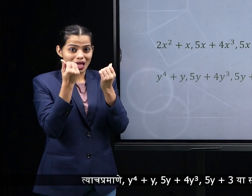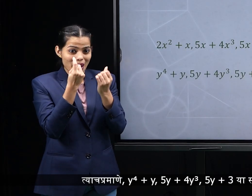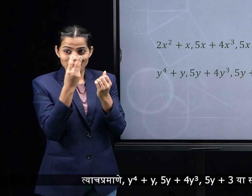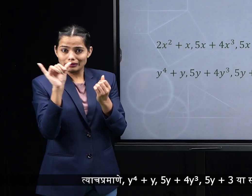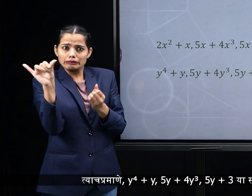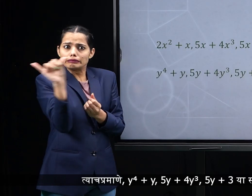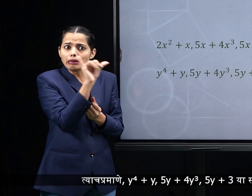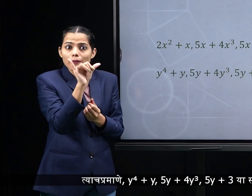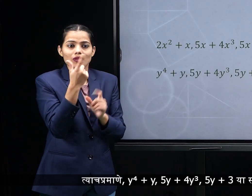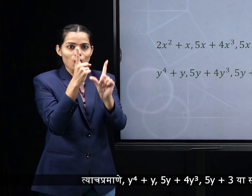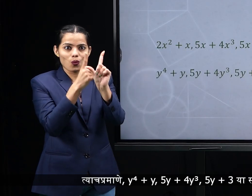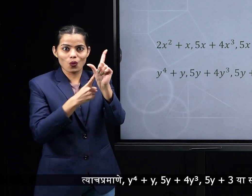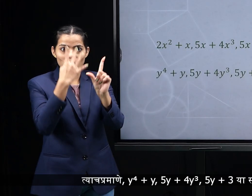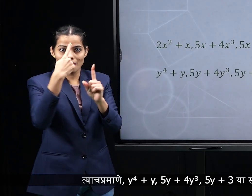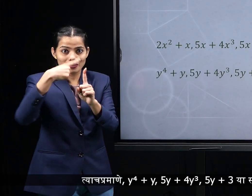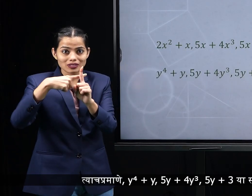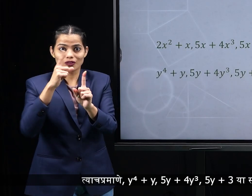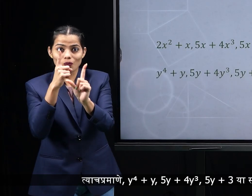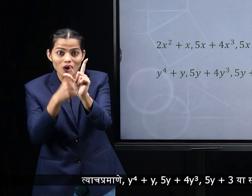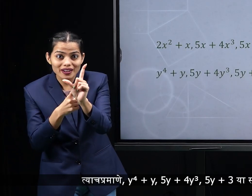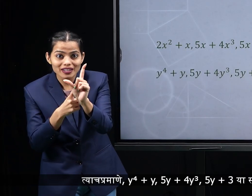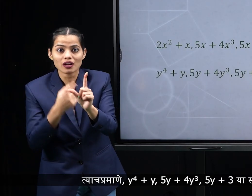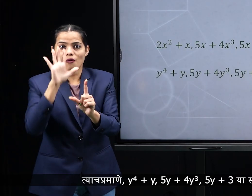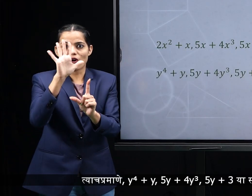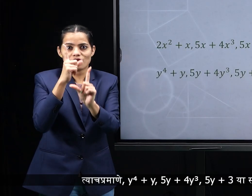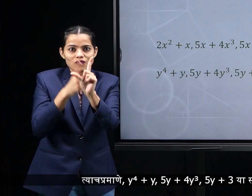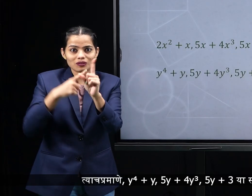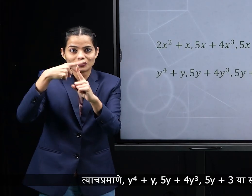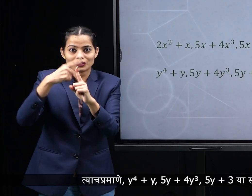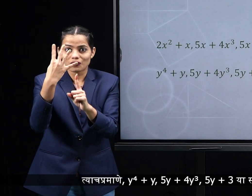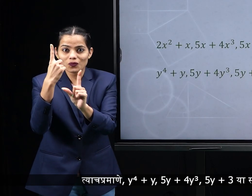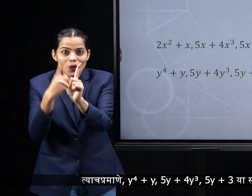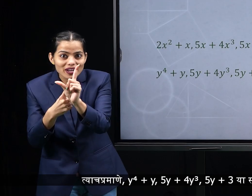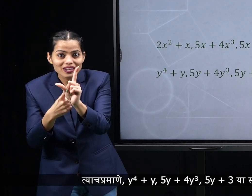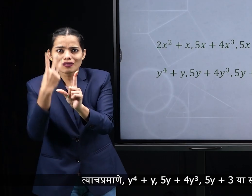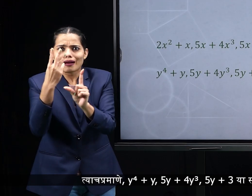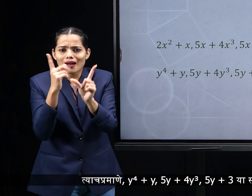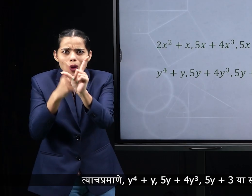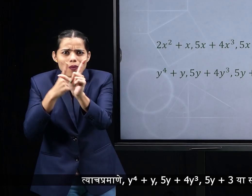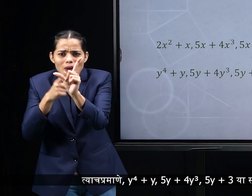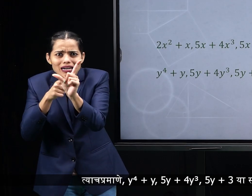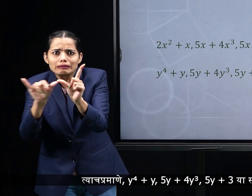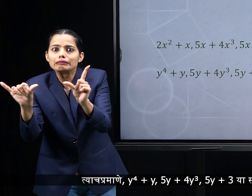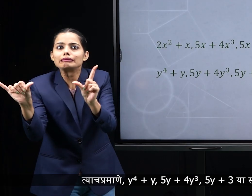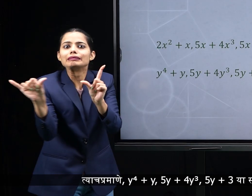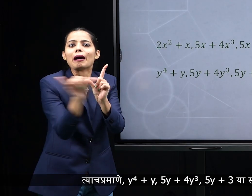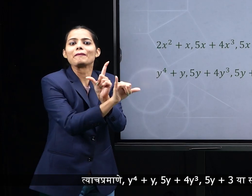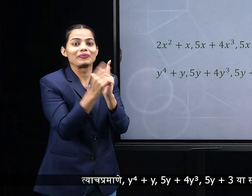त्याचप्रमाणे y4 प्लस y 5y प्लस 4y क्यूब 5y प्लस 3 या संख्या या y या चलातील